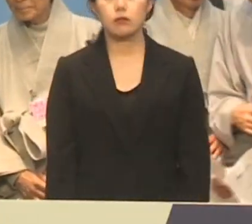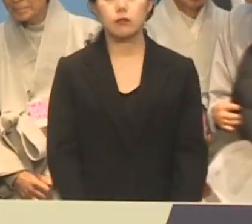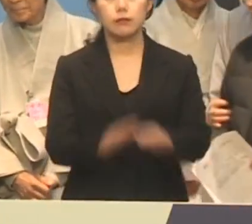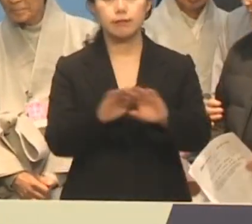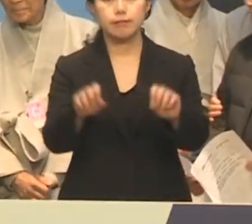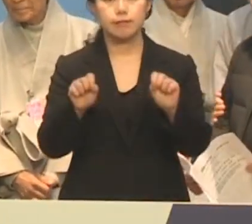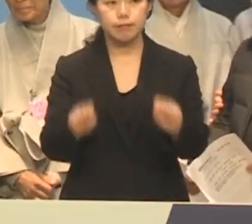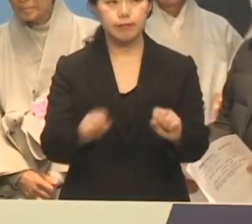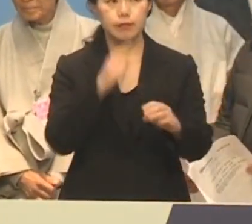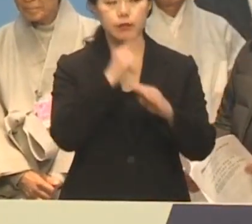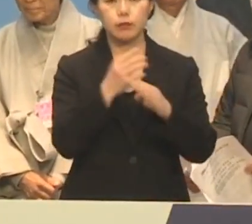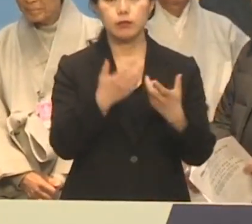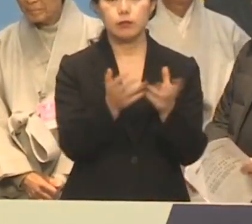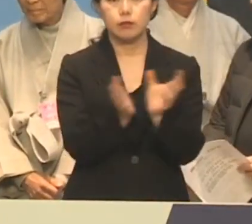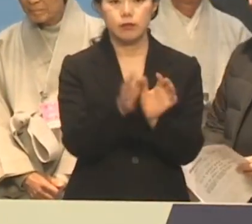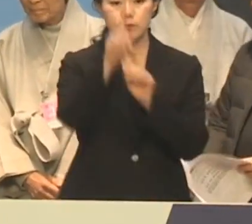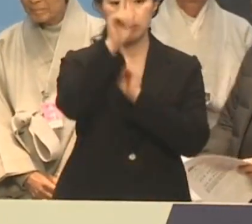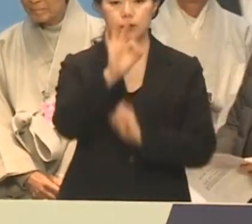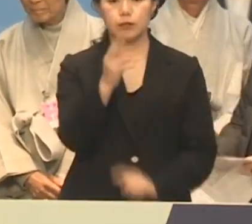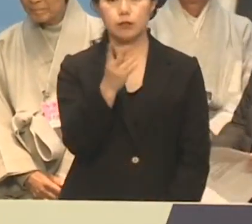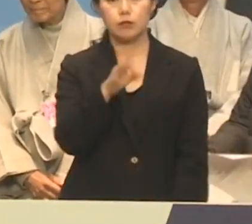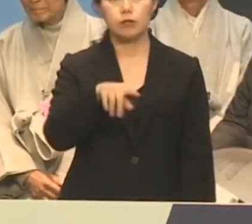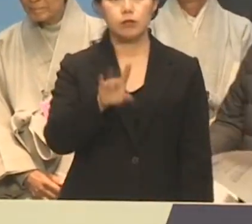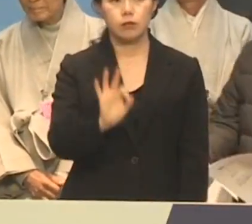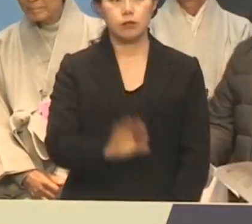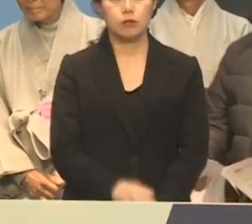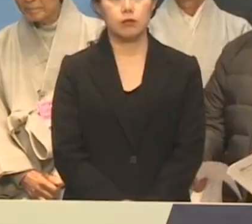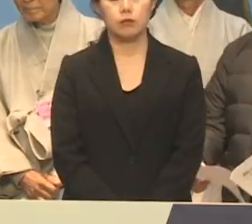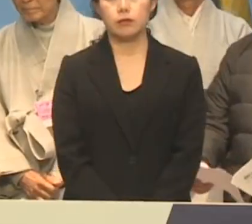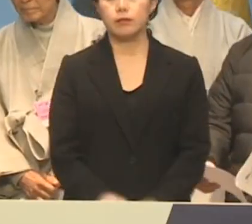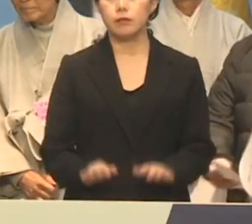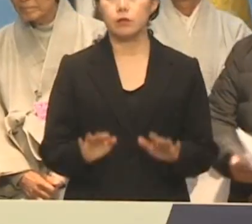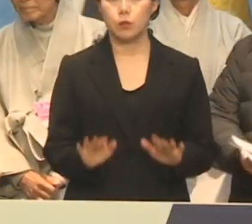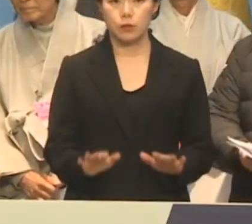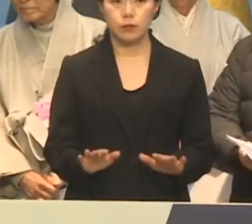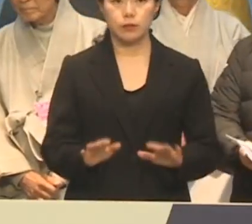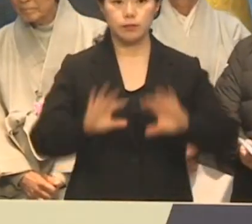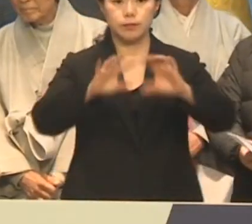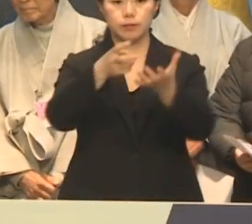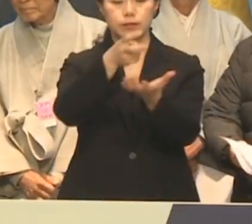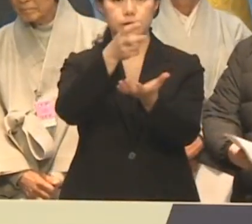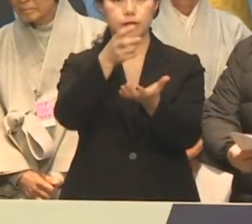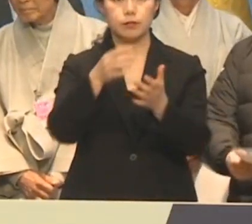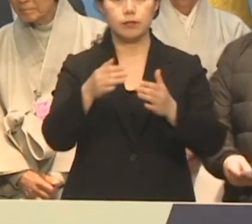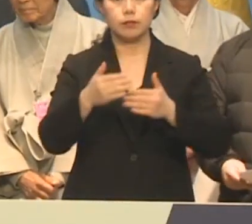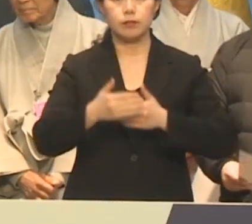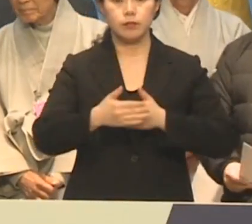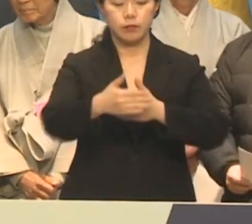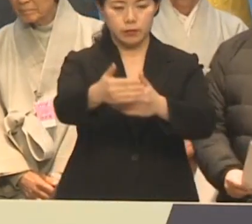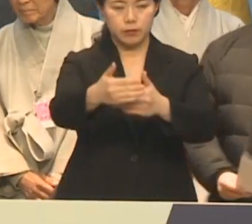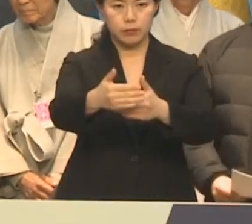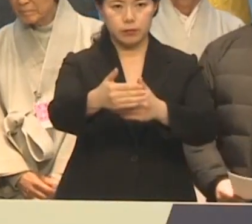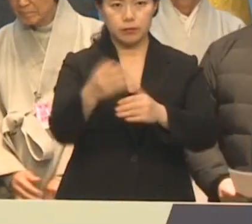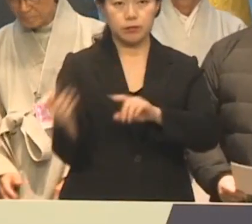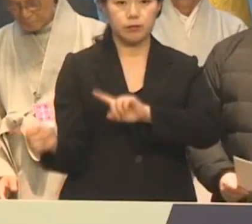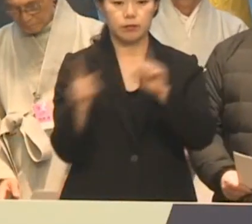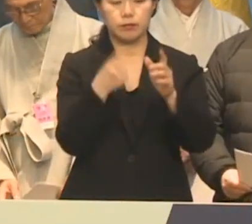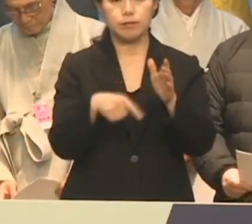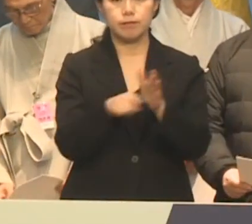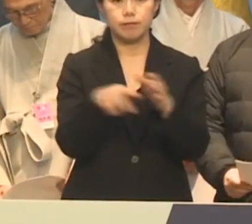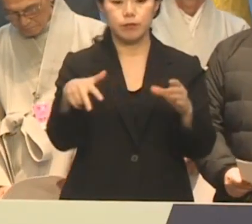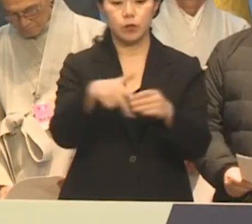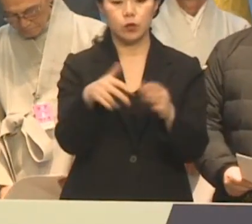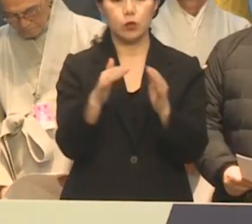안녕하십니까. 전 더불어민주당 이용성 국회의원입니다. 오늘은 헌정질서 회복을 위한 종교인 긴급